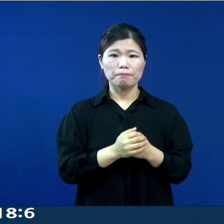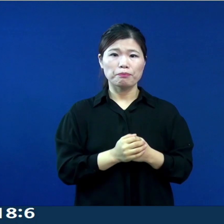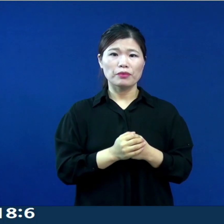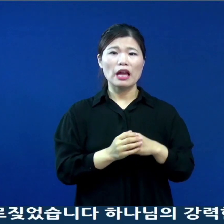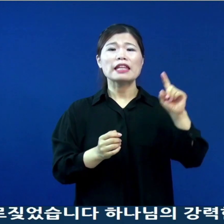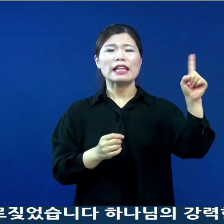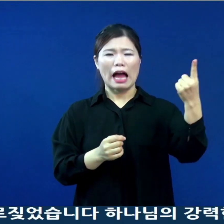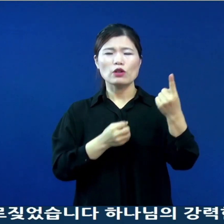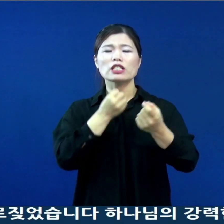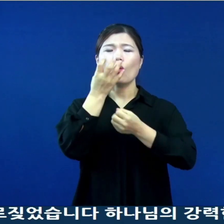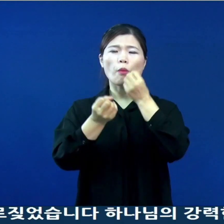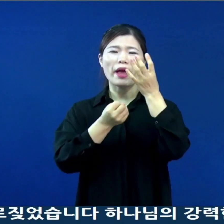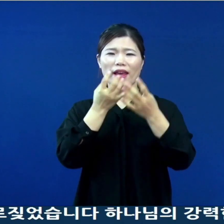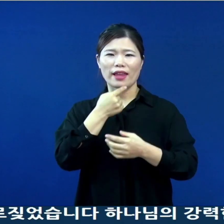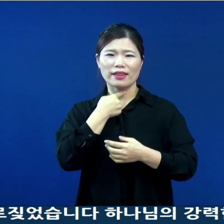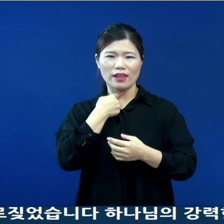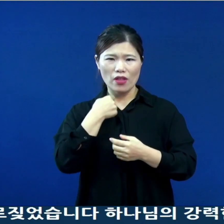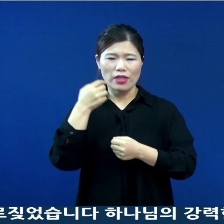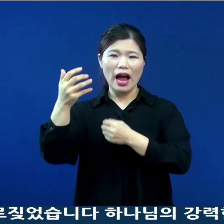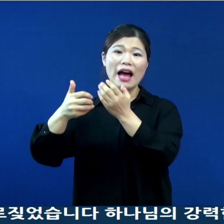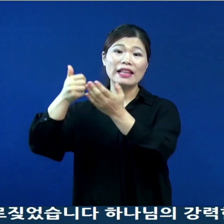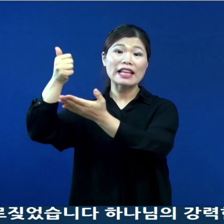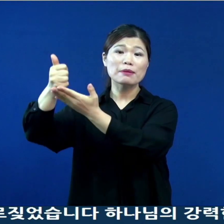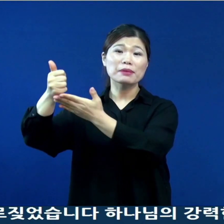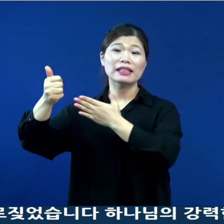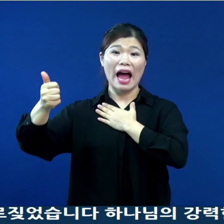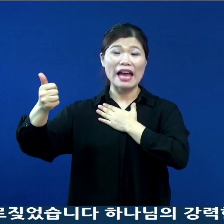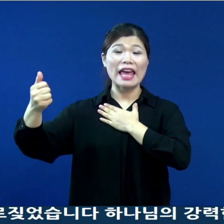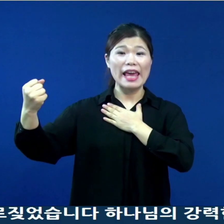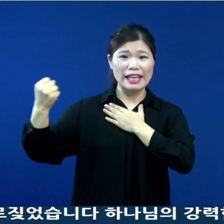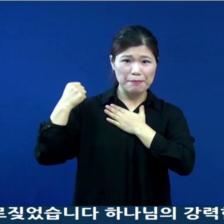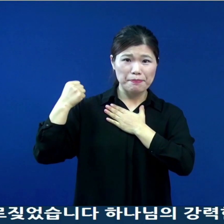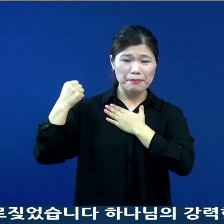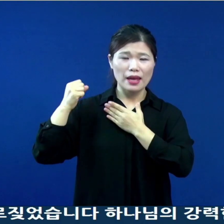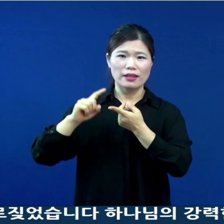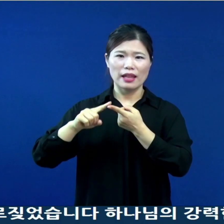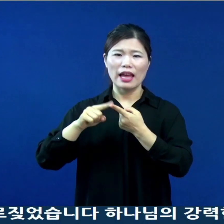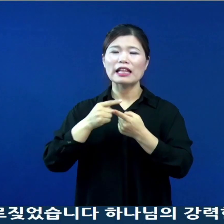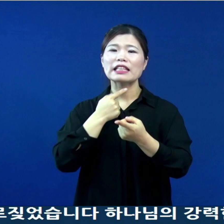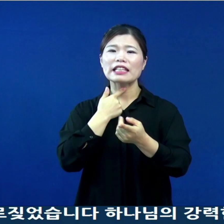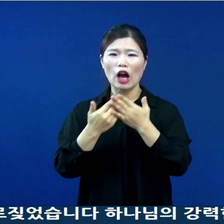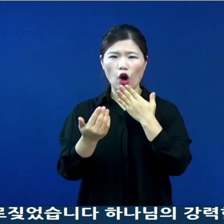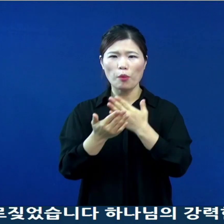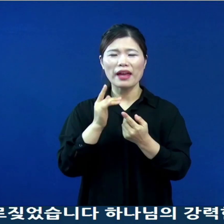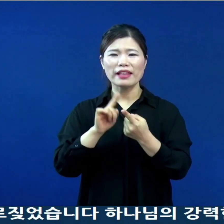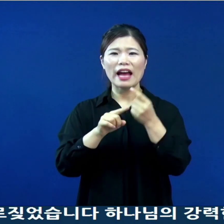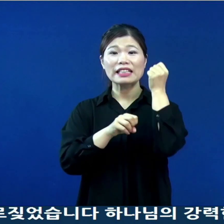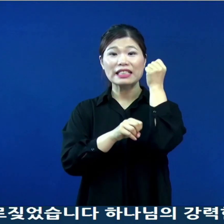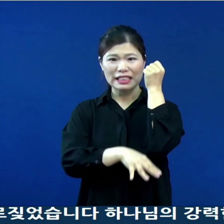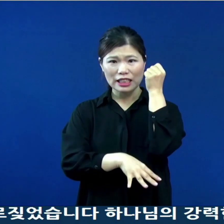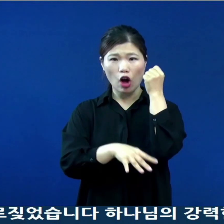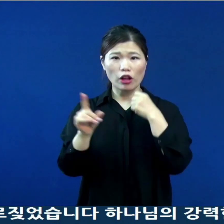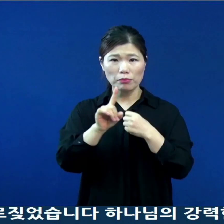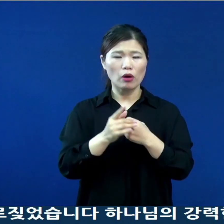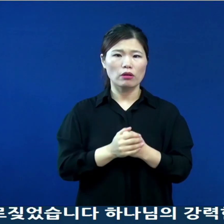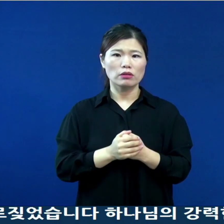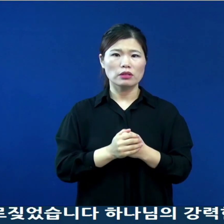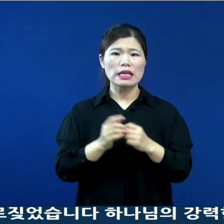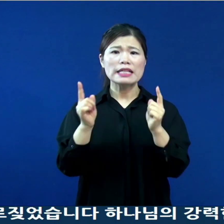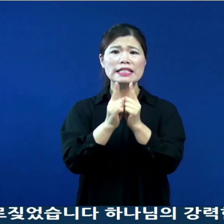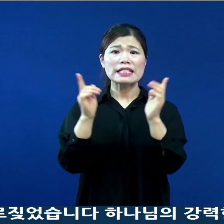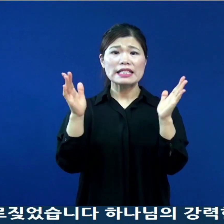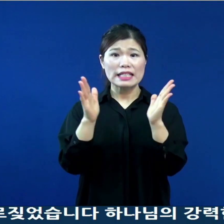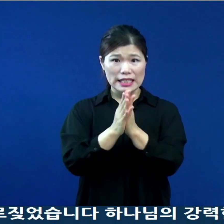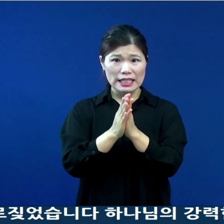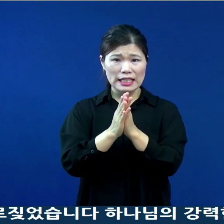다윗이 고백했던 하나님 나의 힘, 그 경험의 근거는 친히 장수가